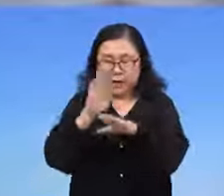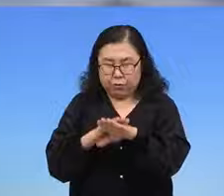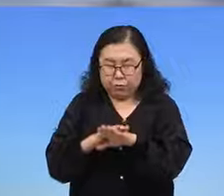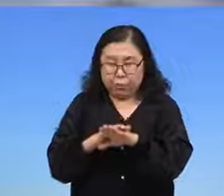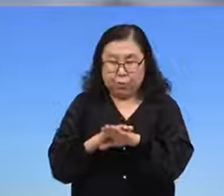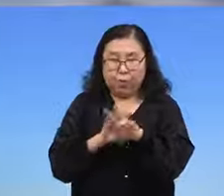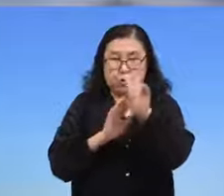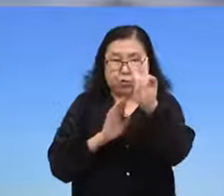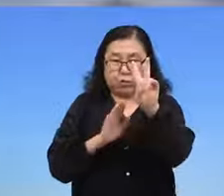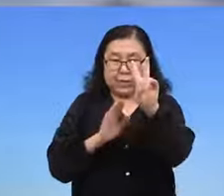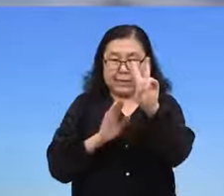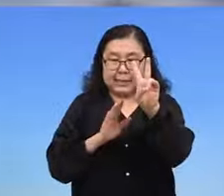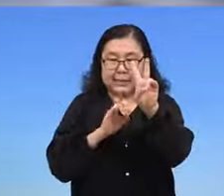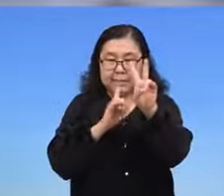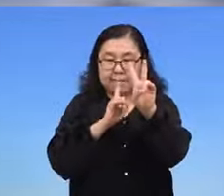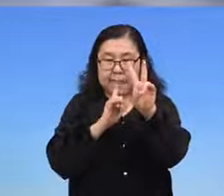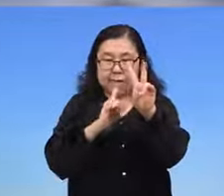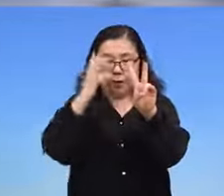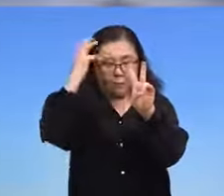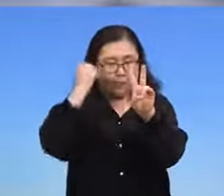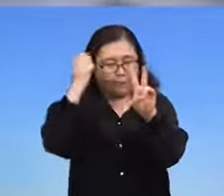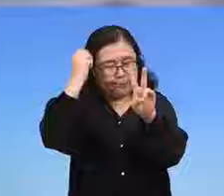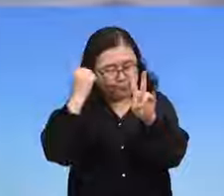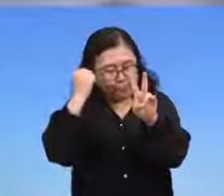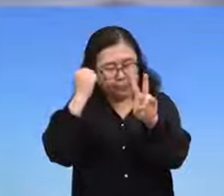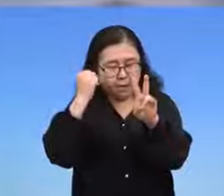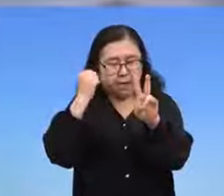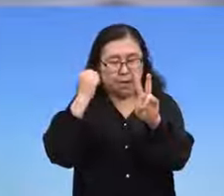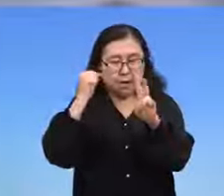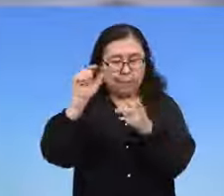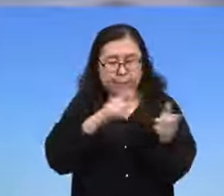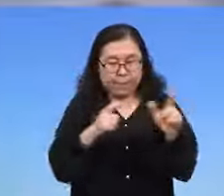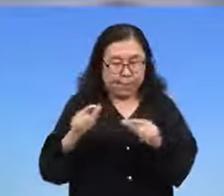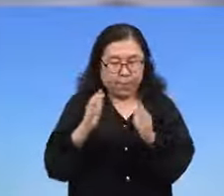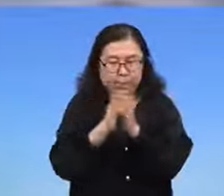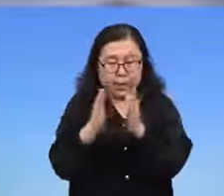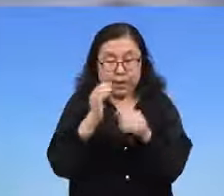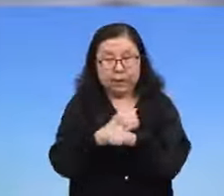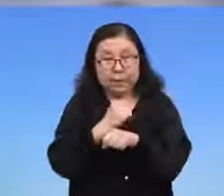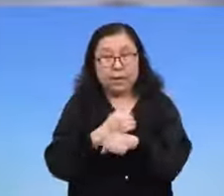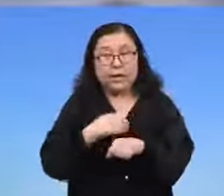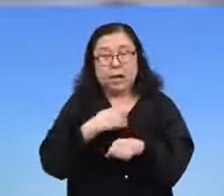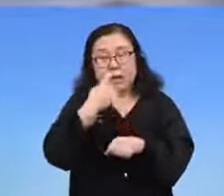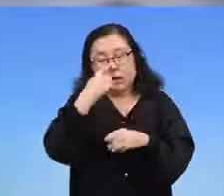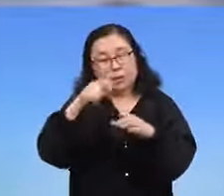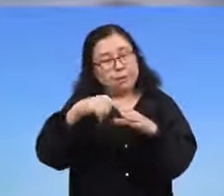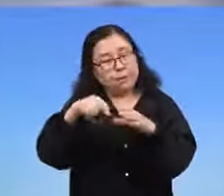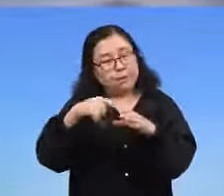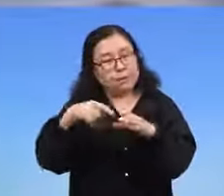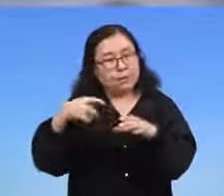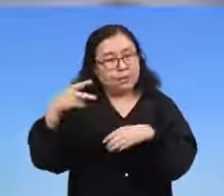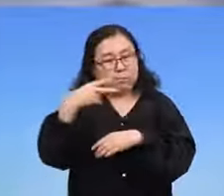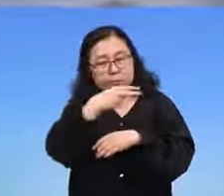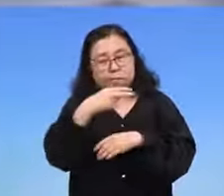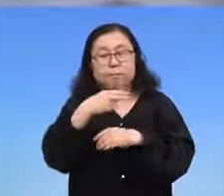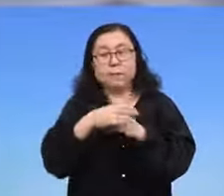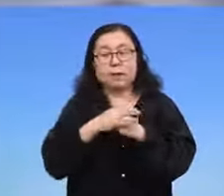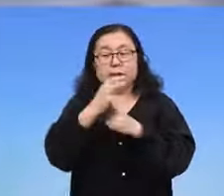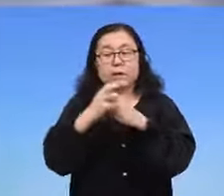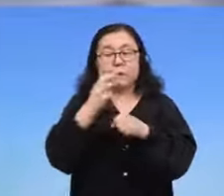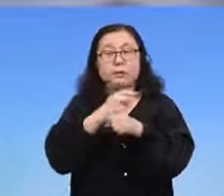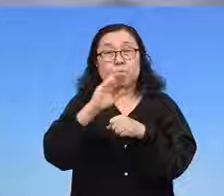이 2가지로 하루를 시작을 했거든요. 사실 저는 커피를 끊은 지가 거의 한 30년